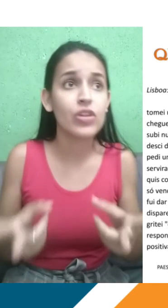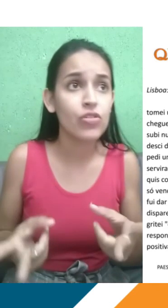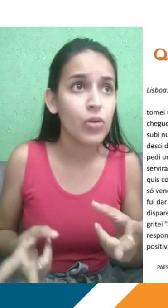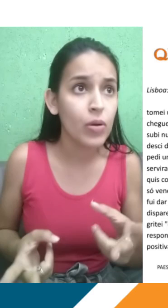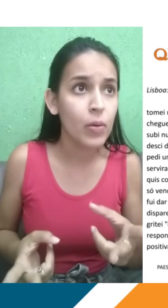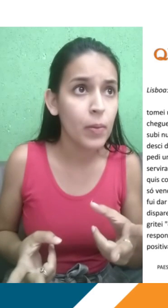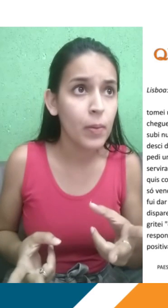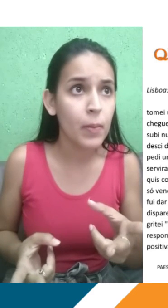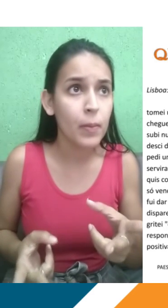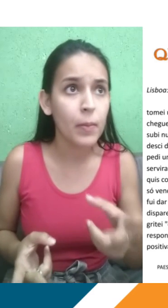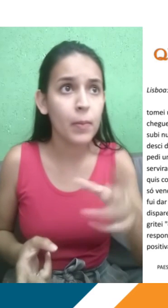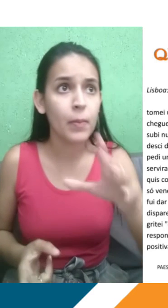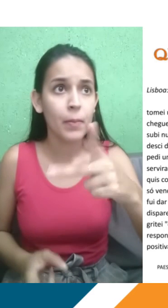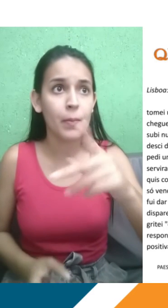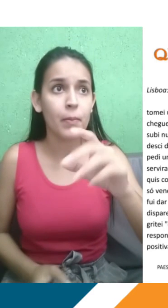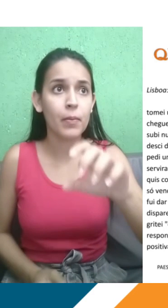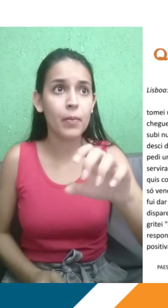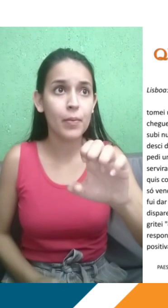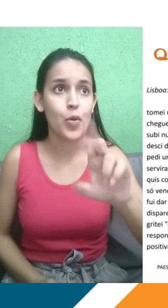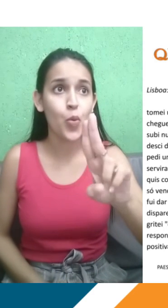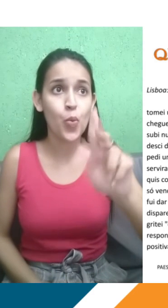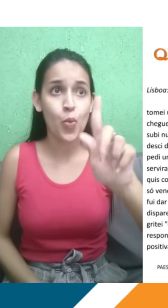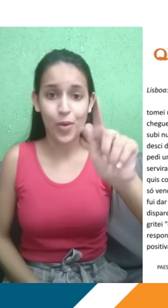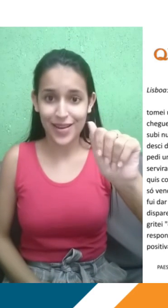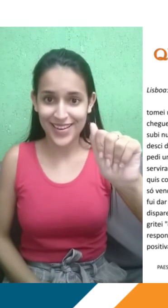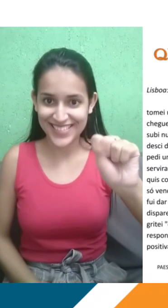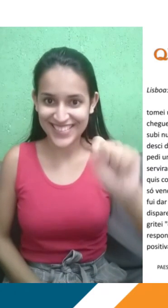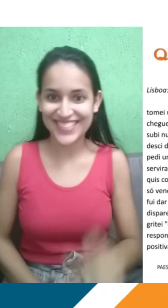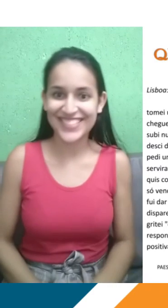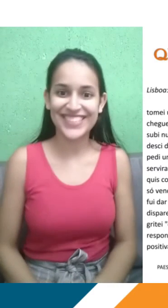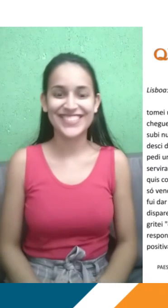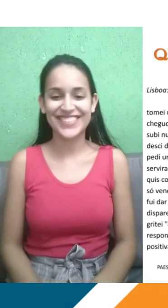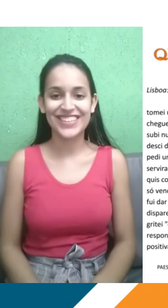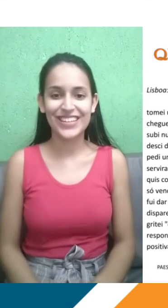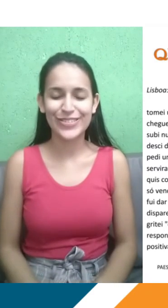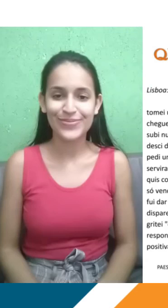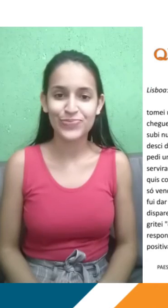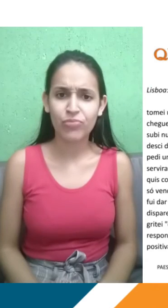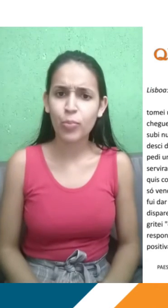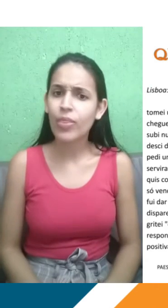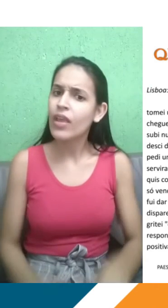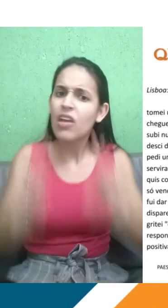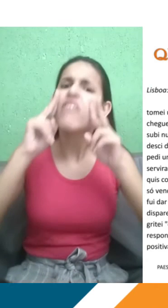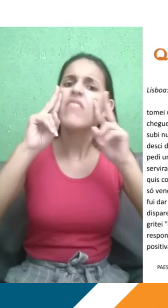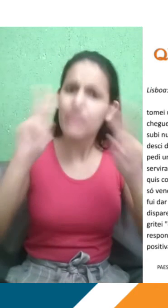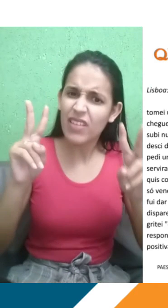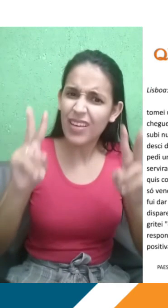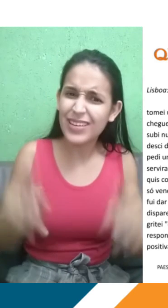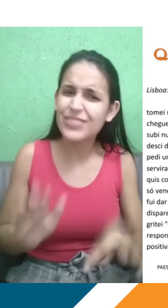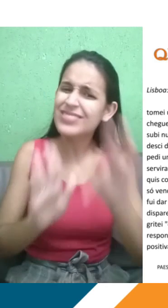português brasileiro, relatando o seu contato na Europa com português lusitano. B. Imigrante